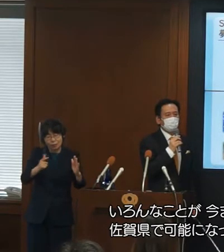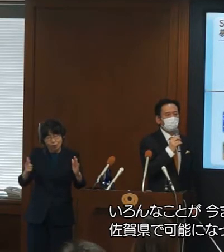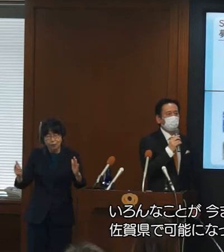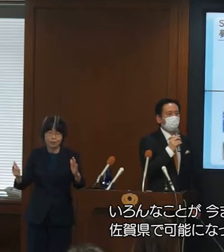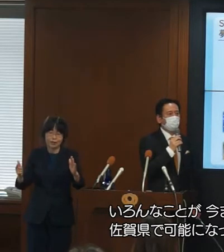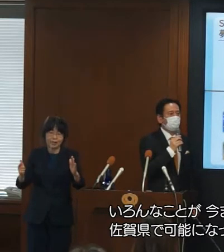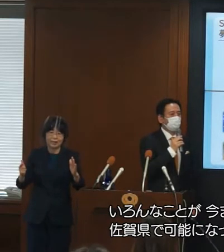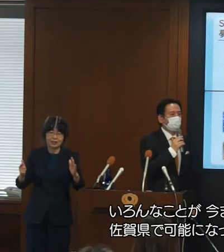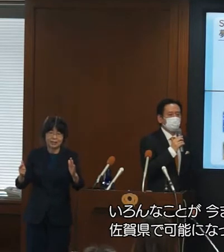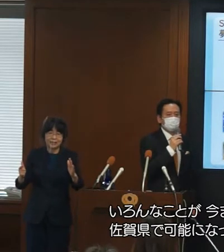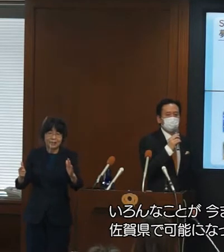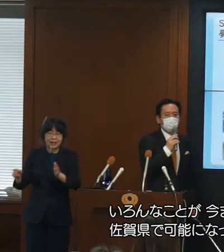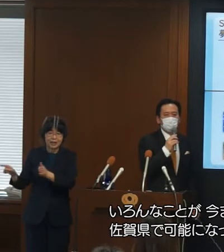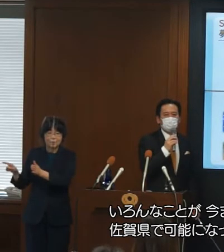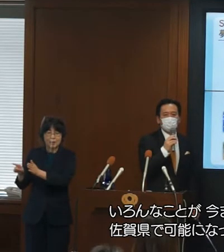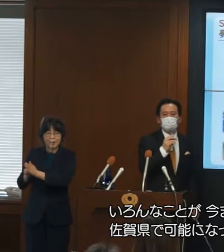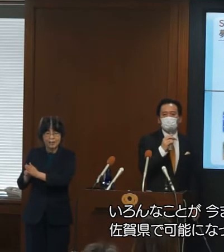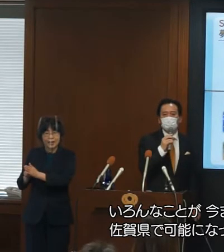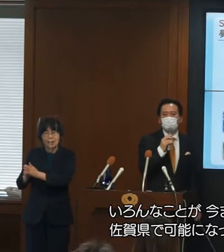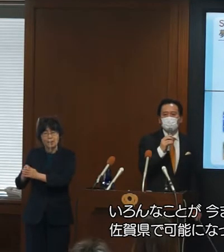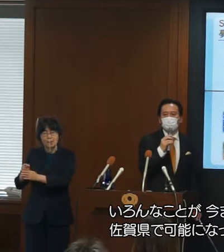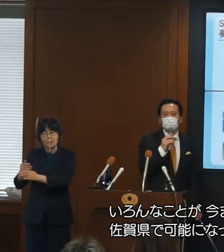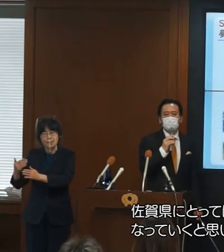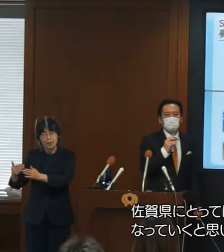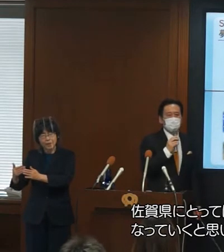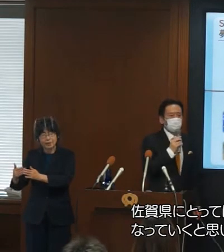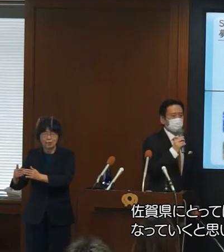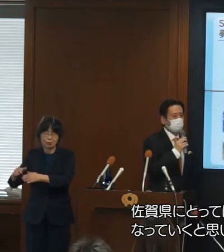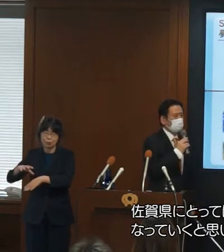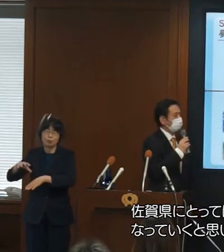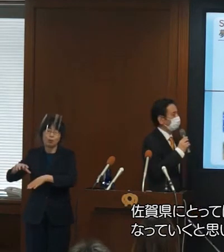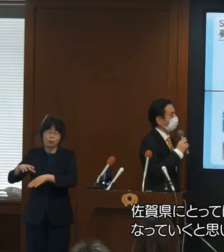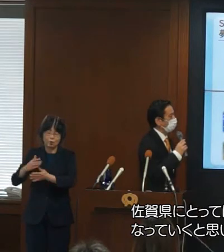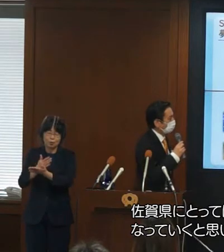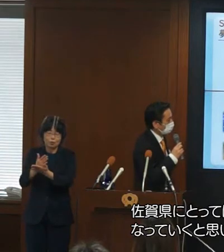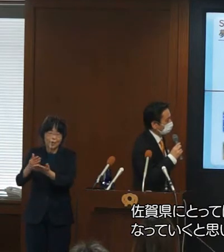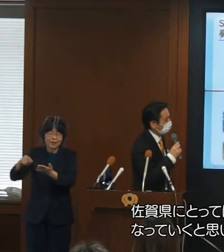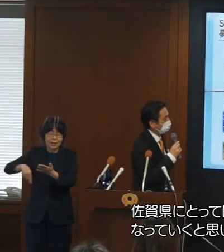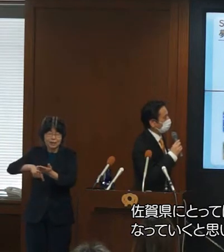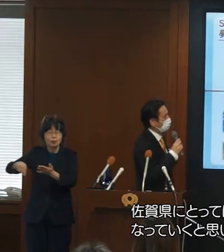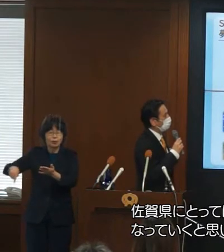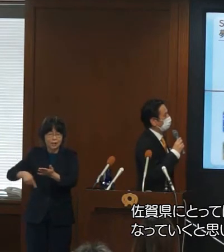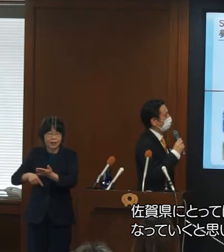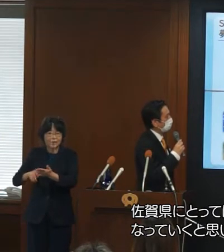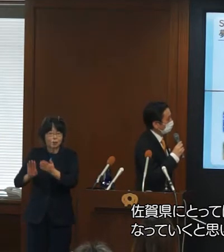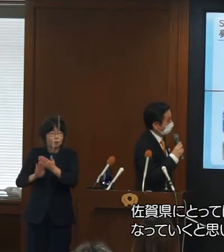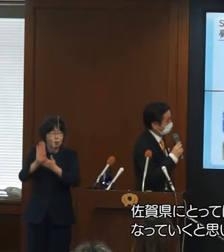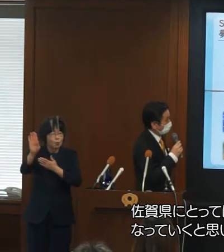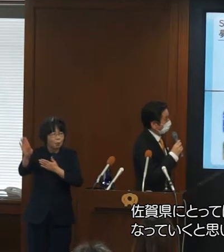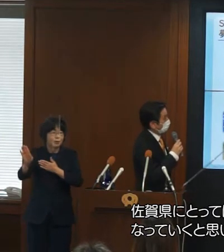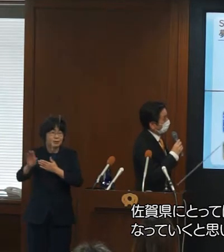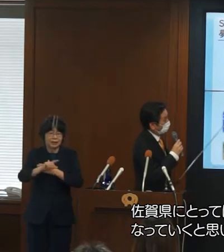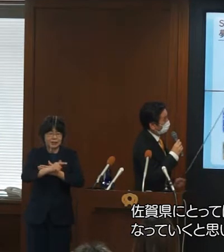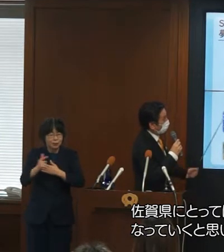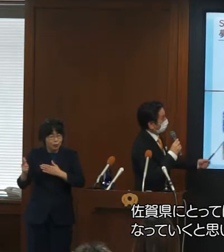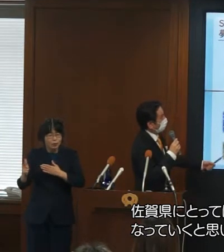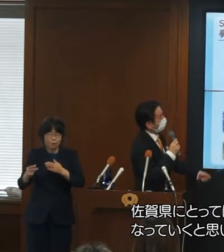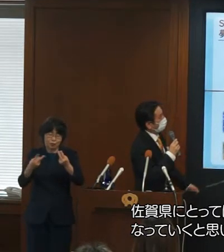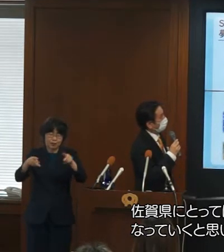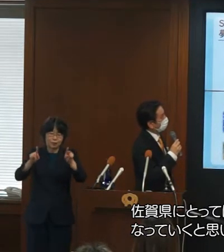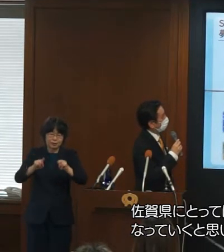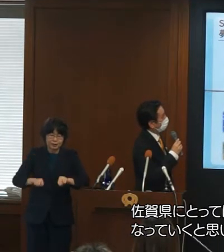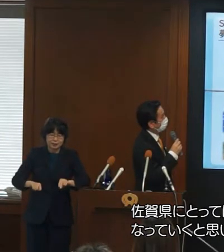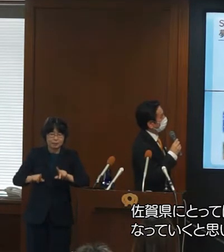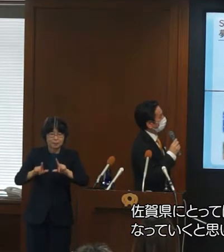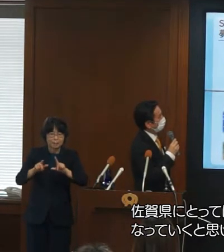できなかったことが佐賀県で可能になっていくという佐賀県にとっては画期的なエリア